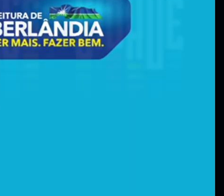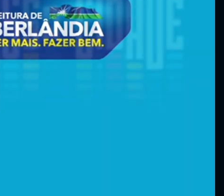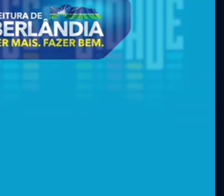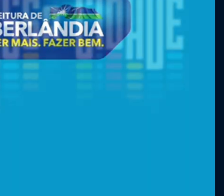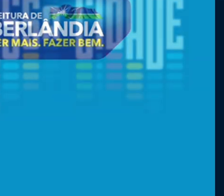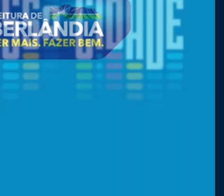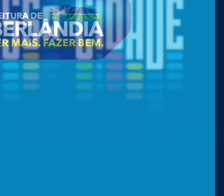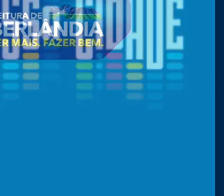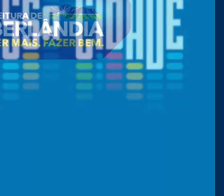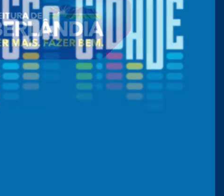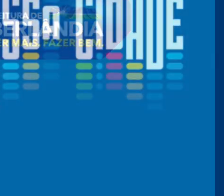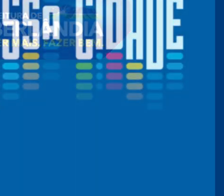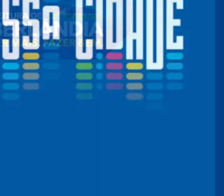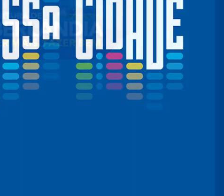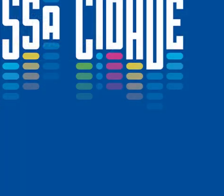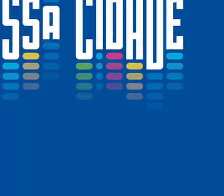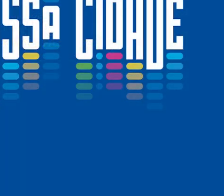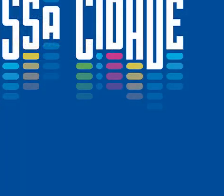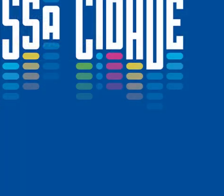nas redes sociais.